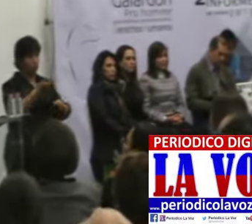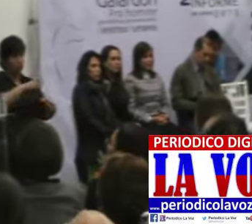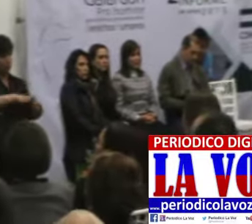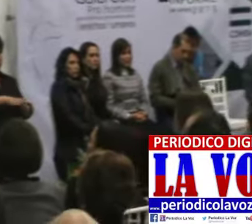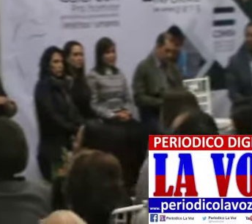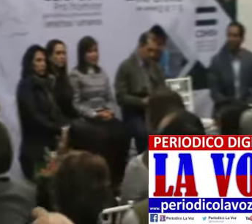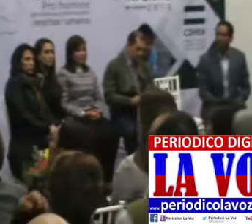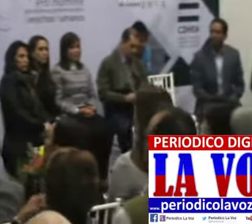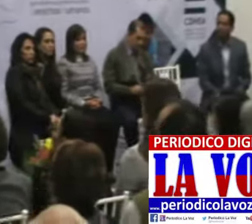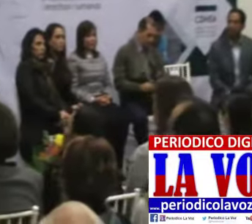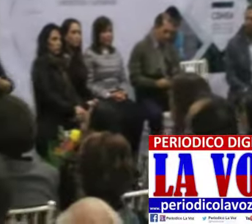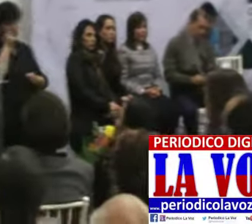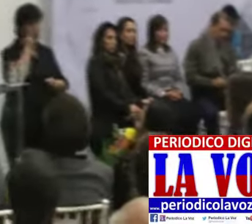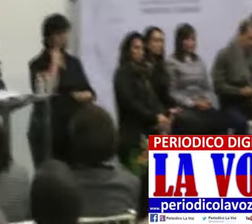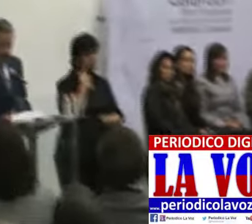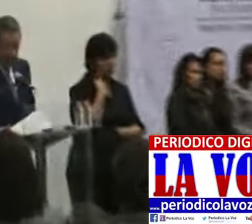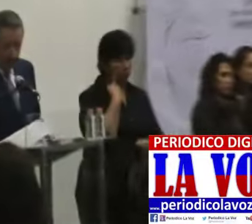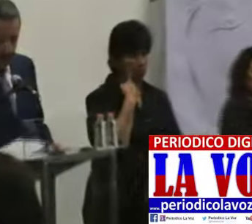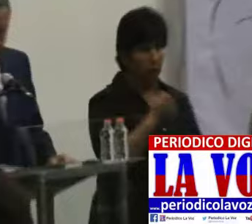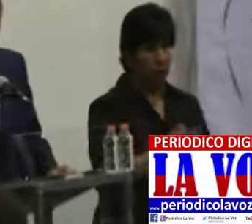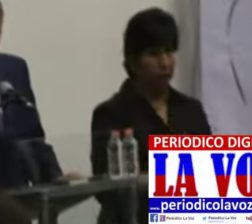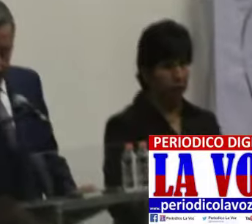administrativas para observar